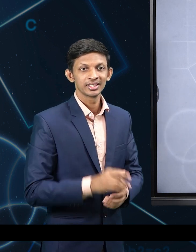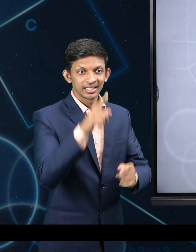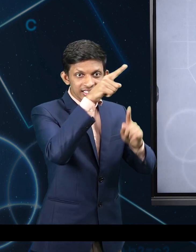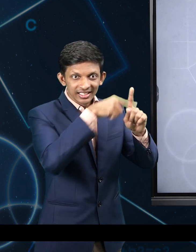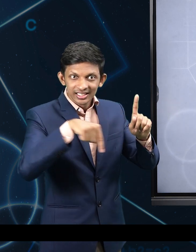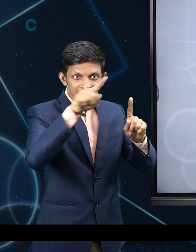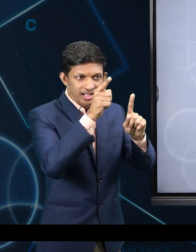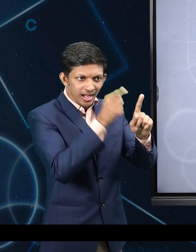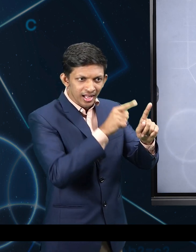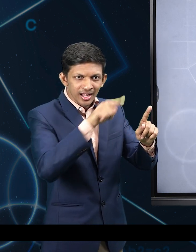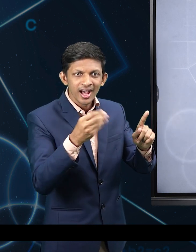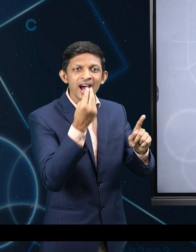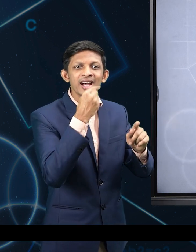వృత్తాకార రంగం,